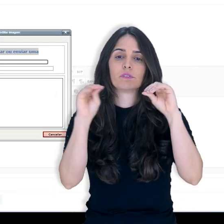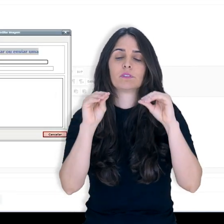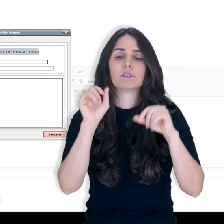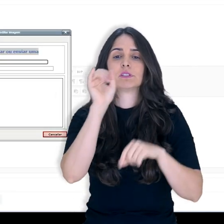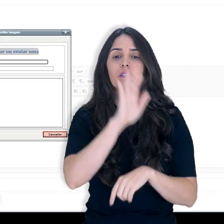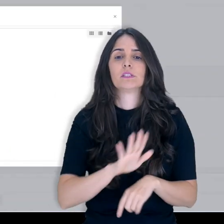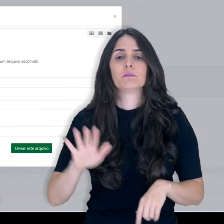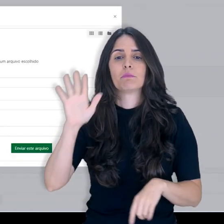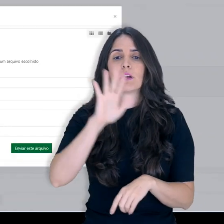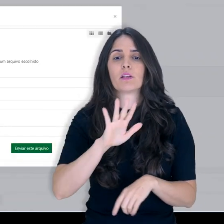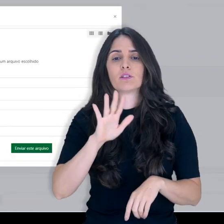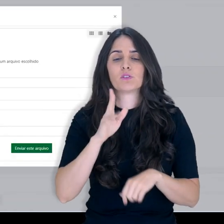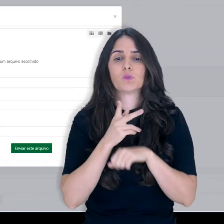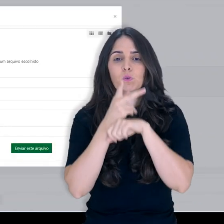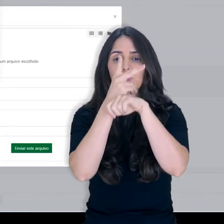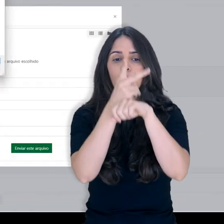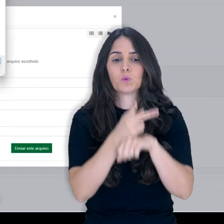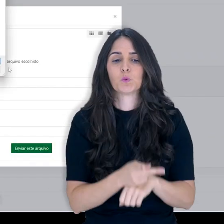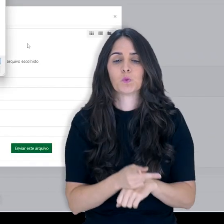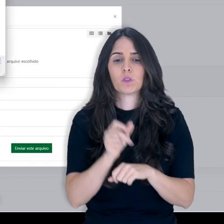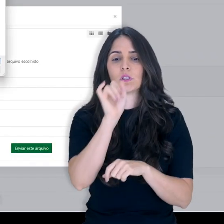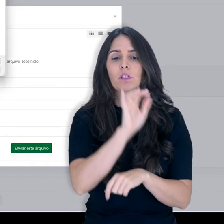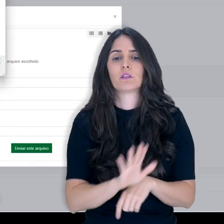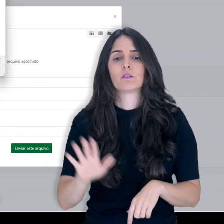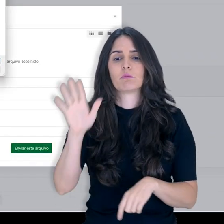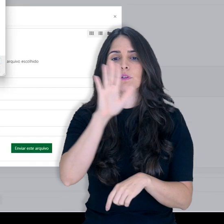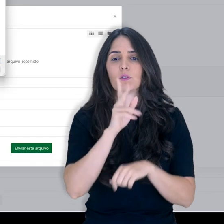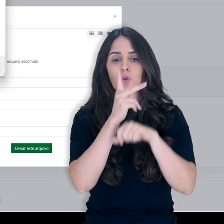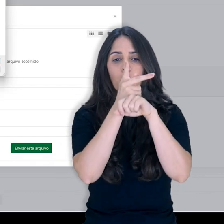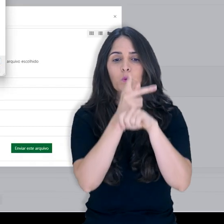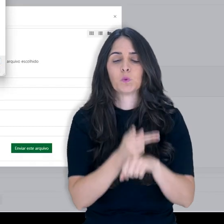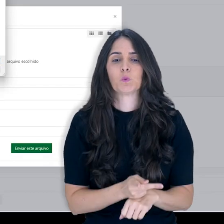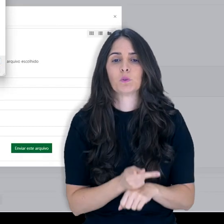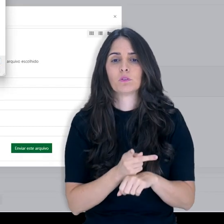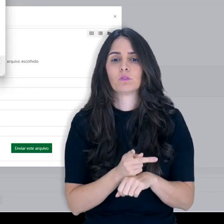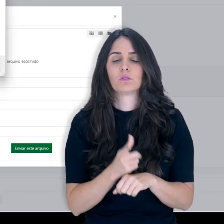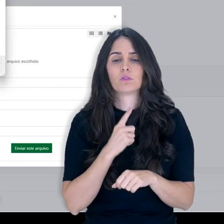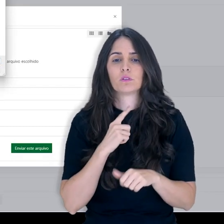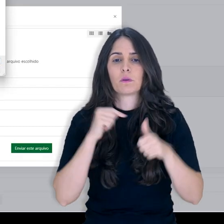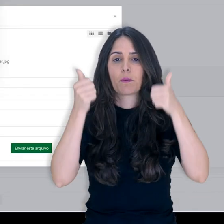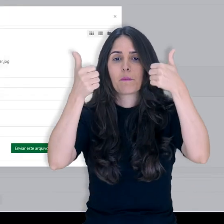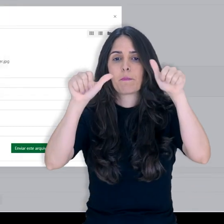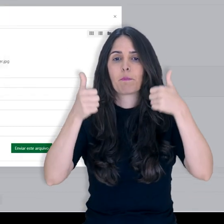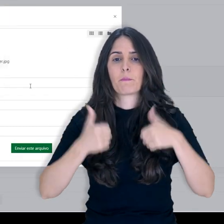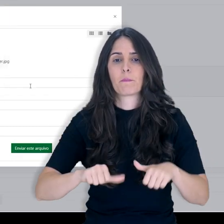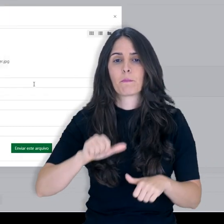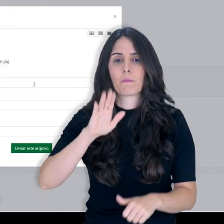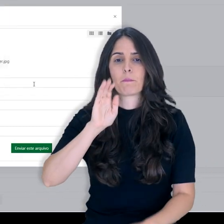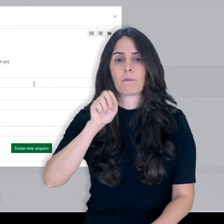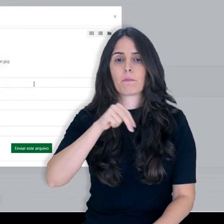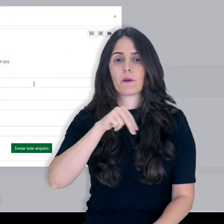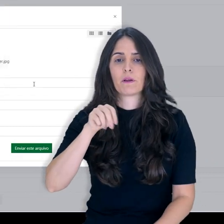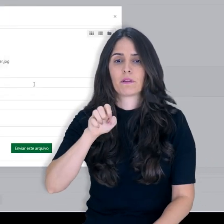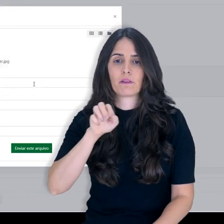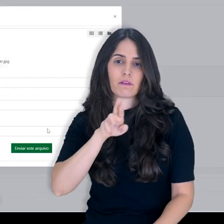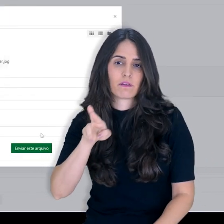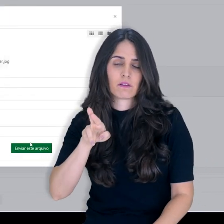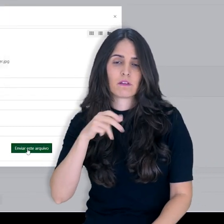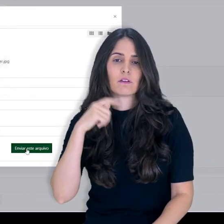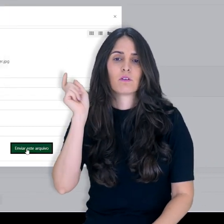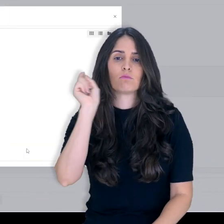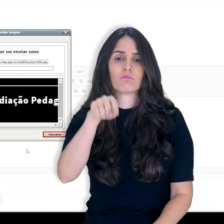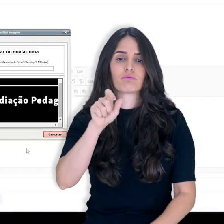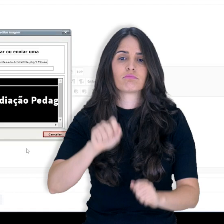vou procurar essa imagem então aqui eu tenho o banner cliquei na